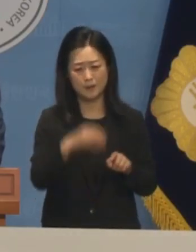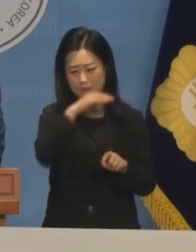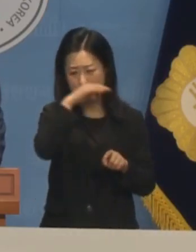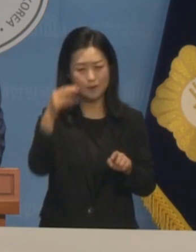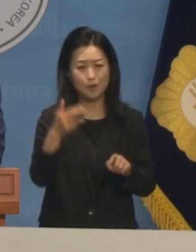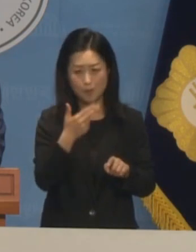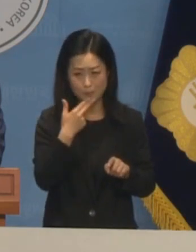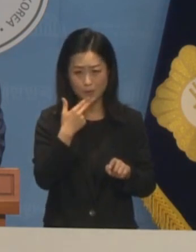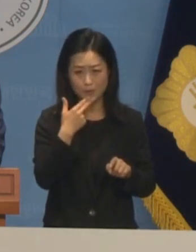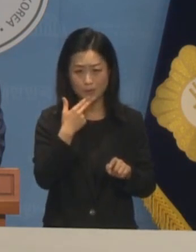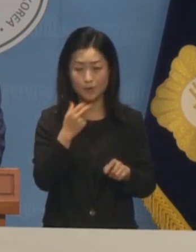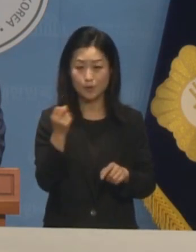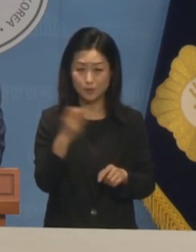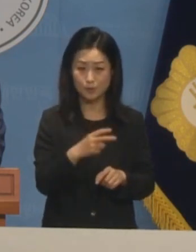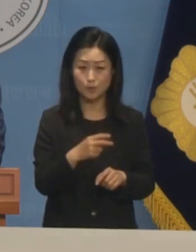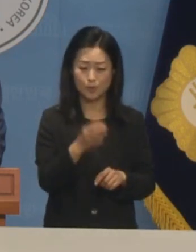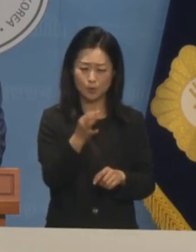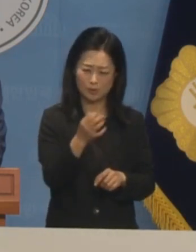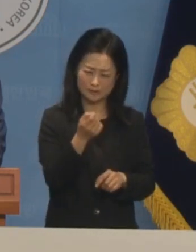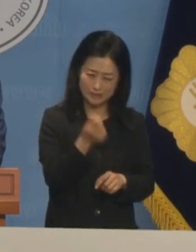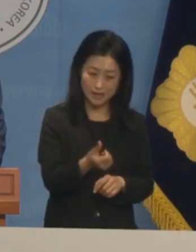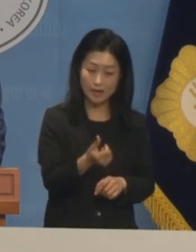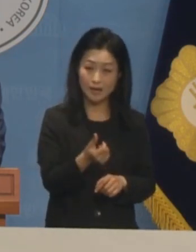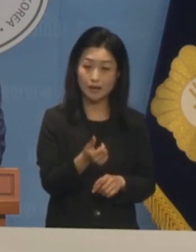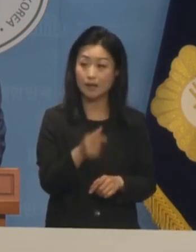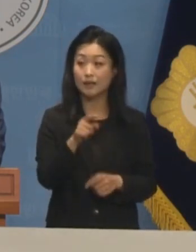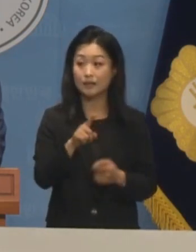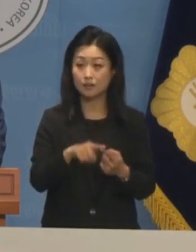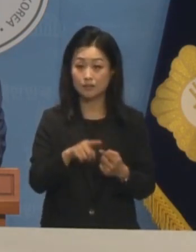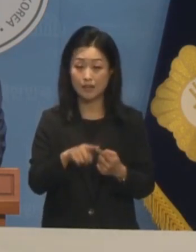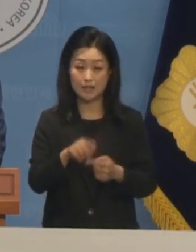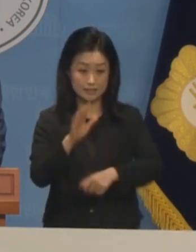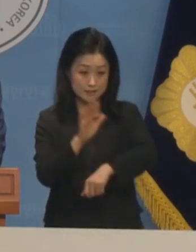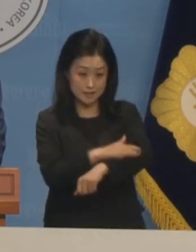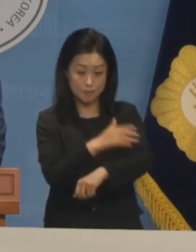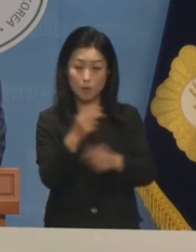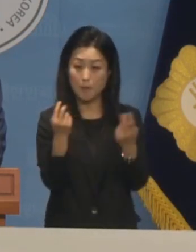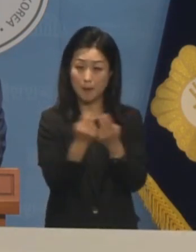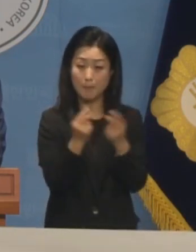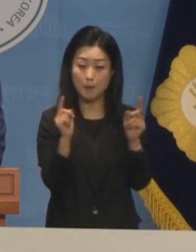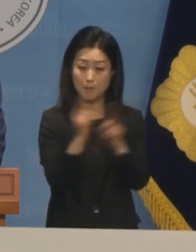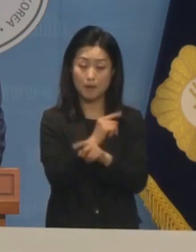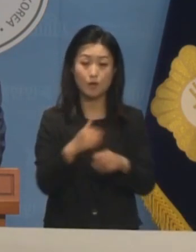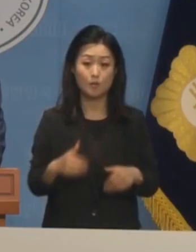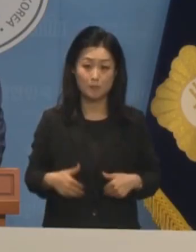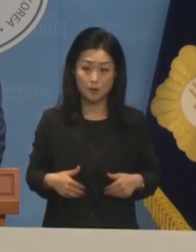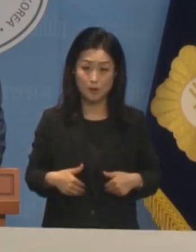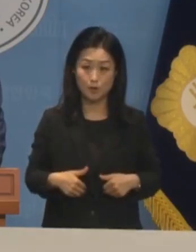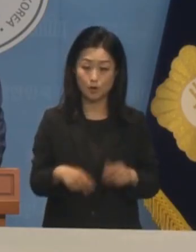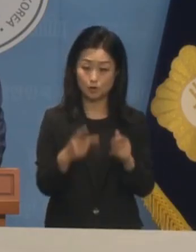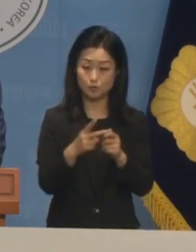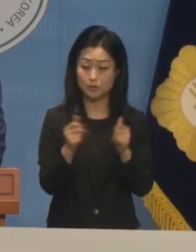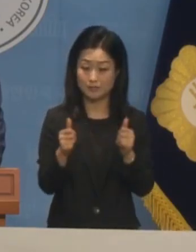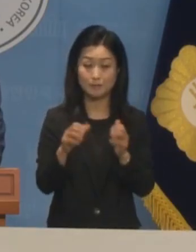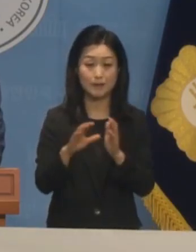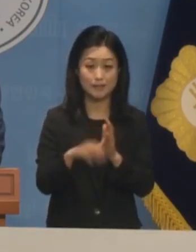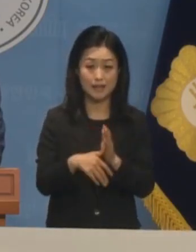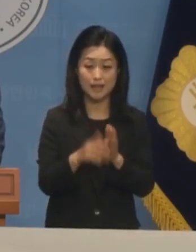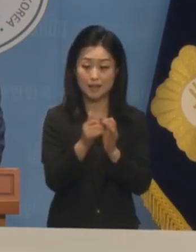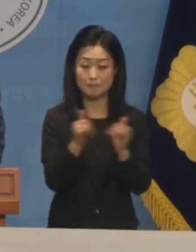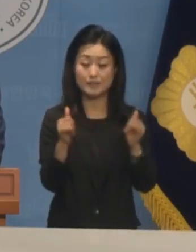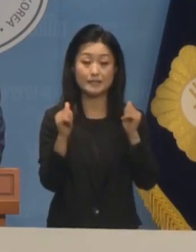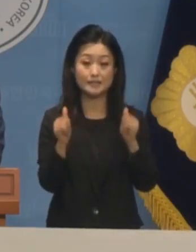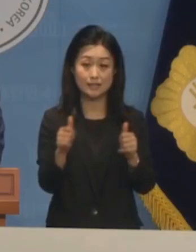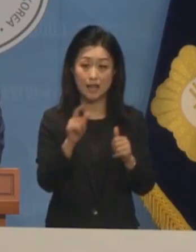비현실적이고 소액에 그치고 있기 때문입니다. 이 잘못된 관행을 바꾸기 위해서 이번에 2심 법원에서 민사소송을